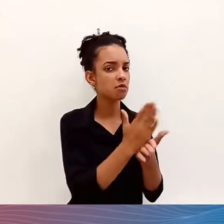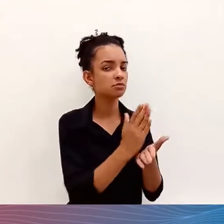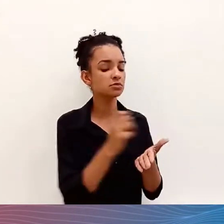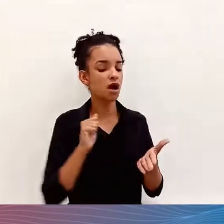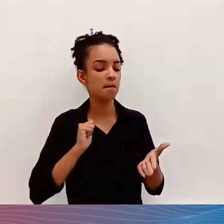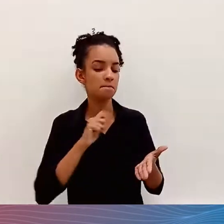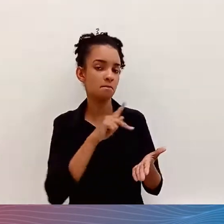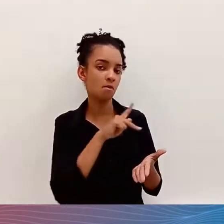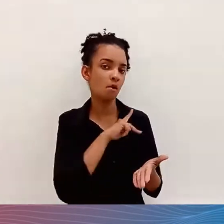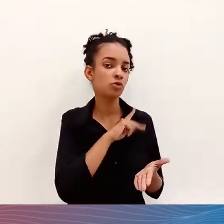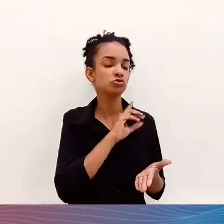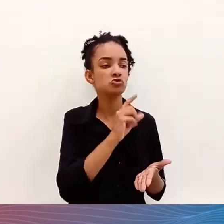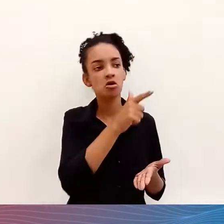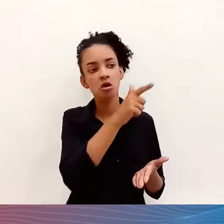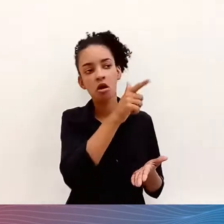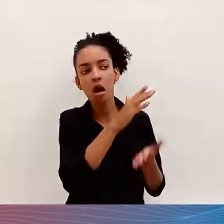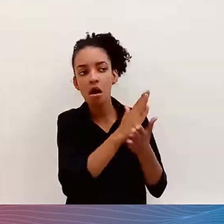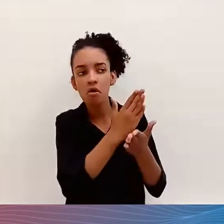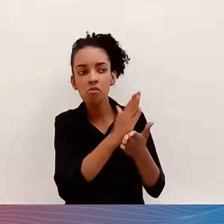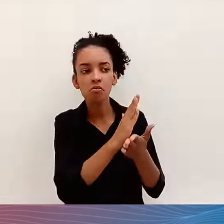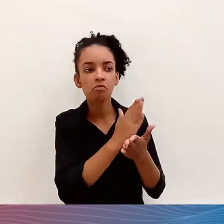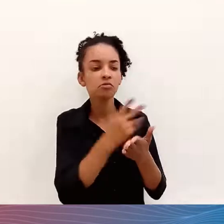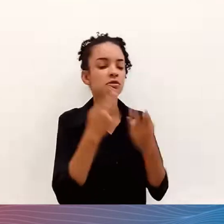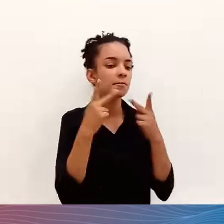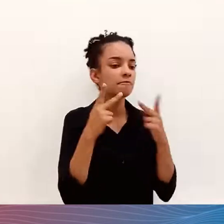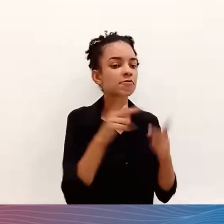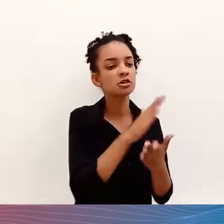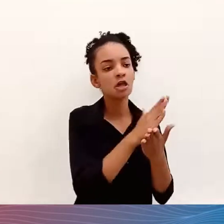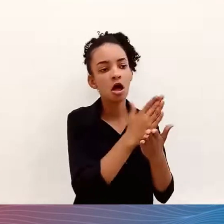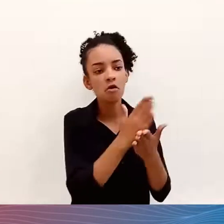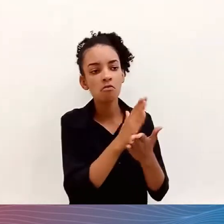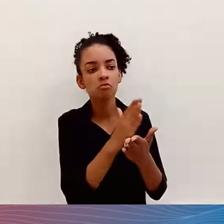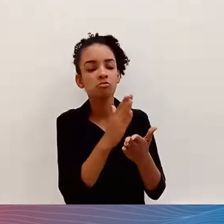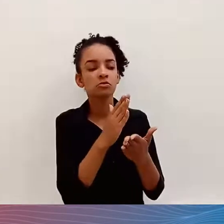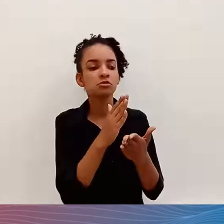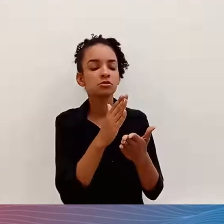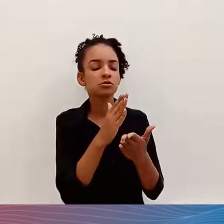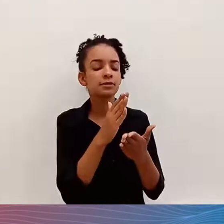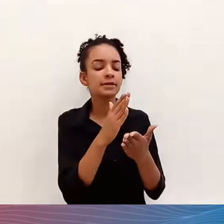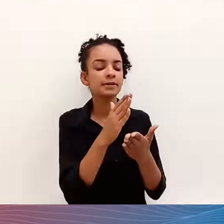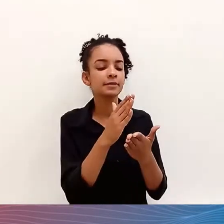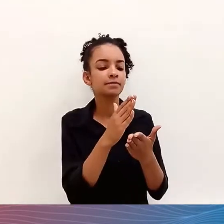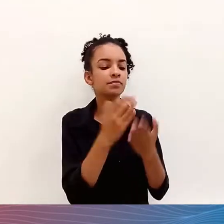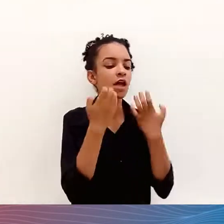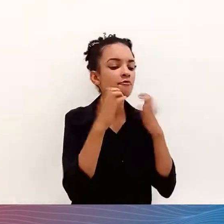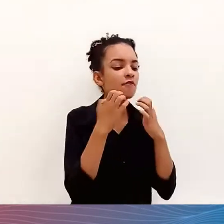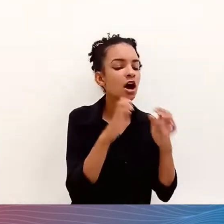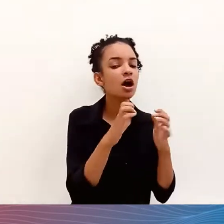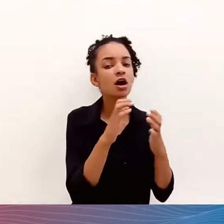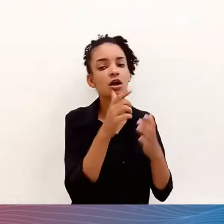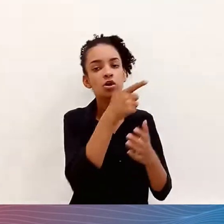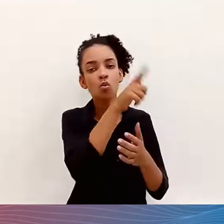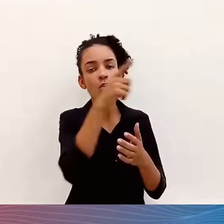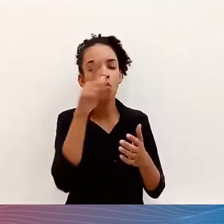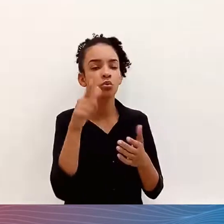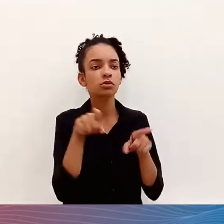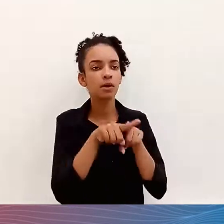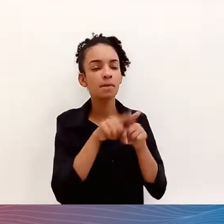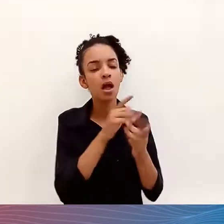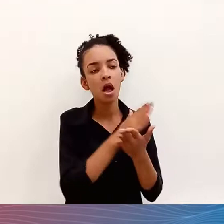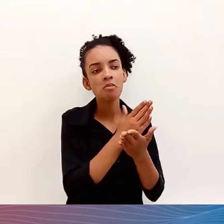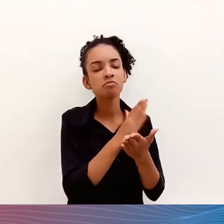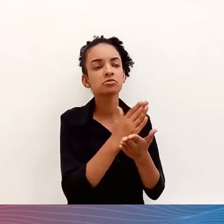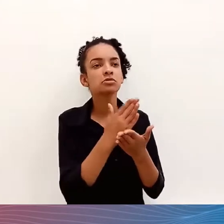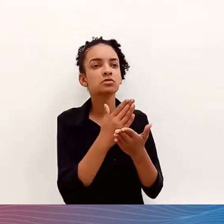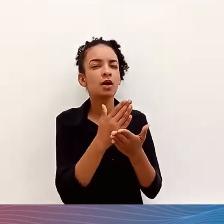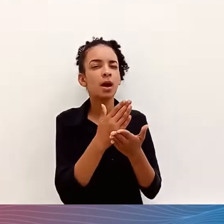para evangelistas e outros para pastores e mestres. Então, irmãos, quem